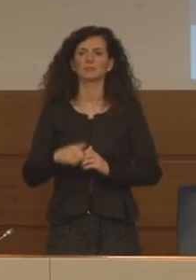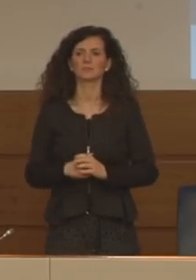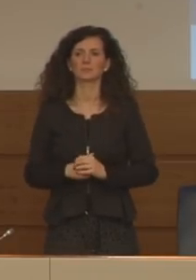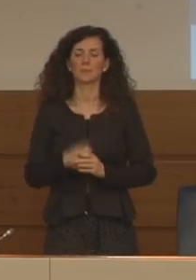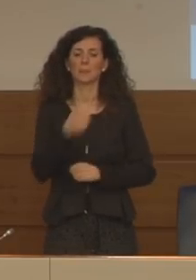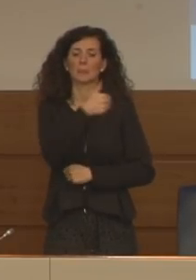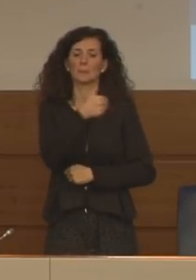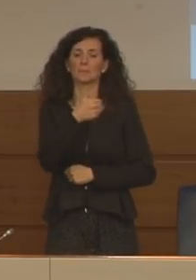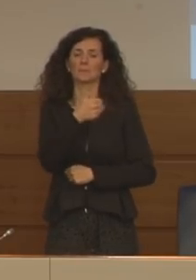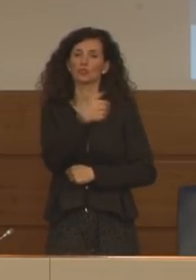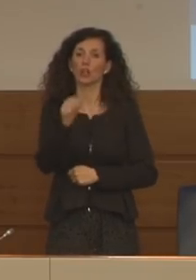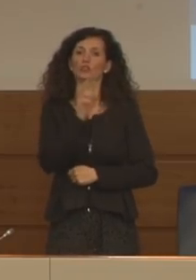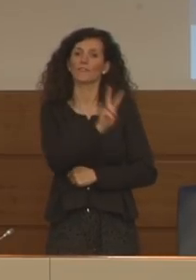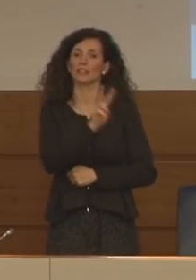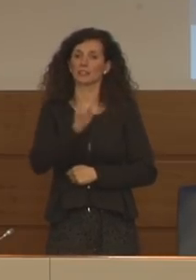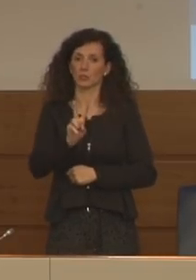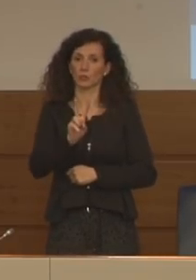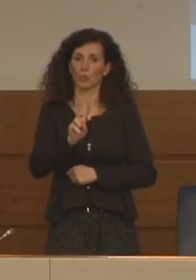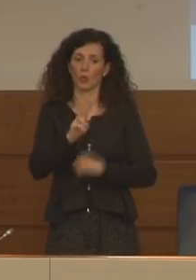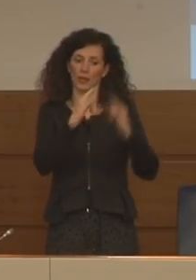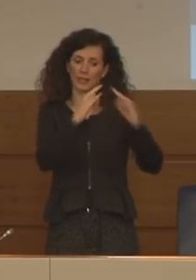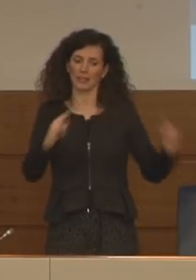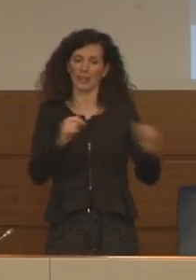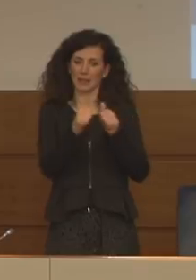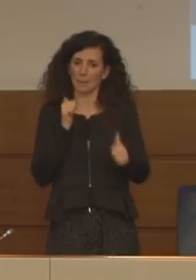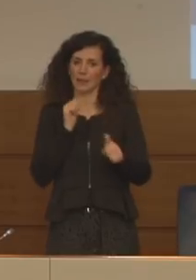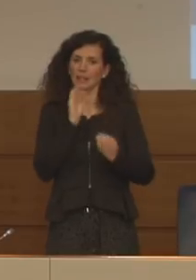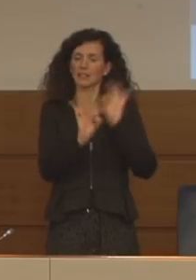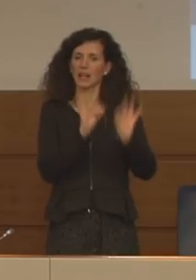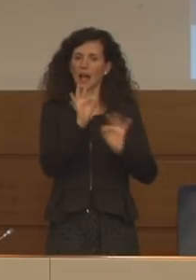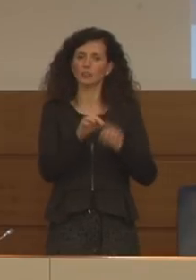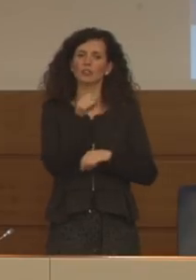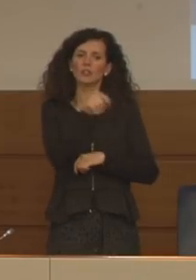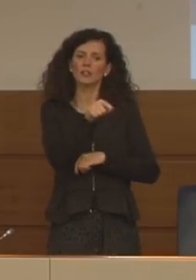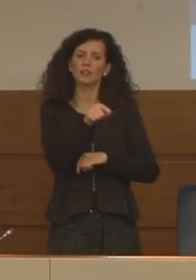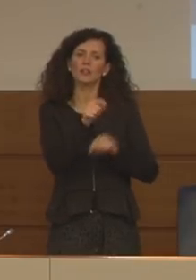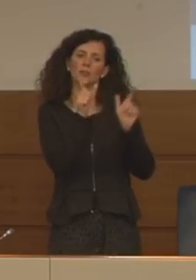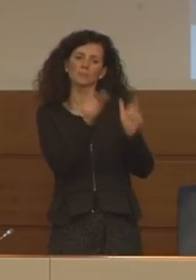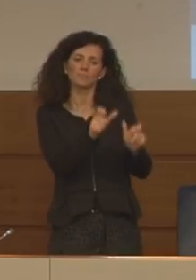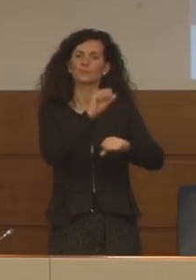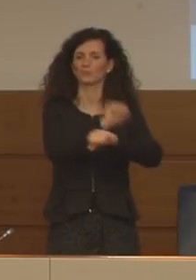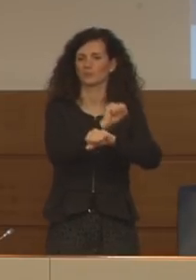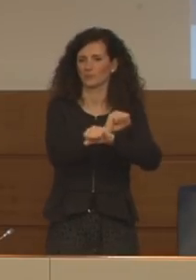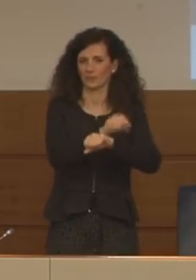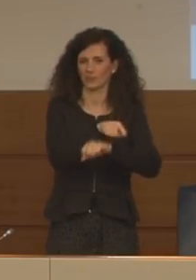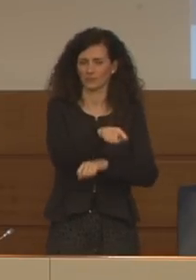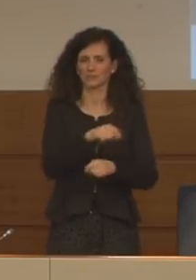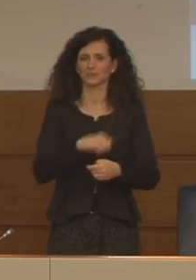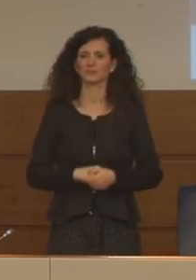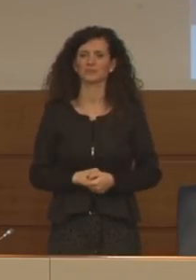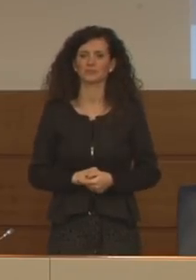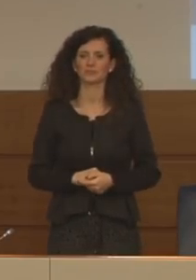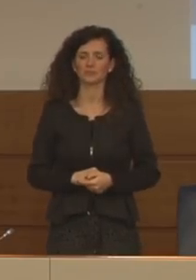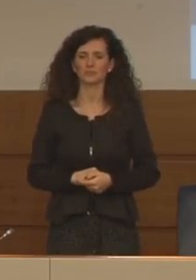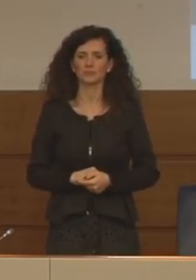122 tende di pre triage negli istituti penitenziari infine